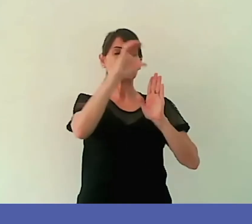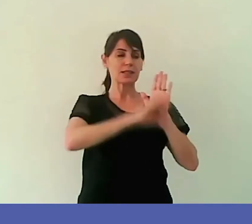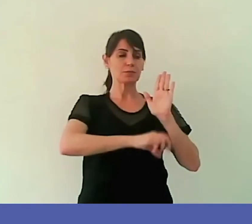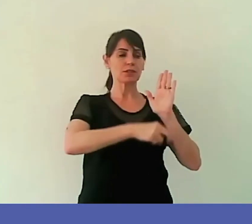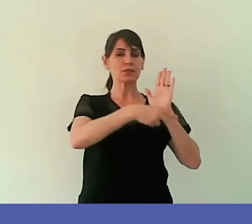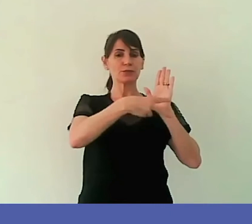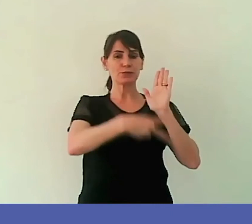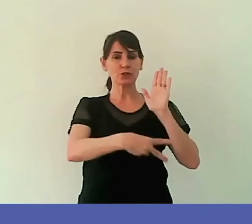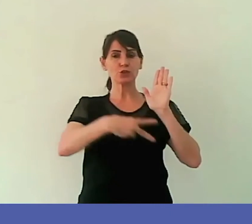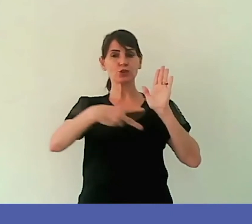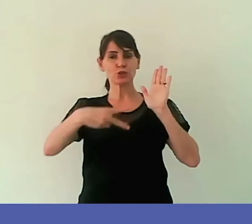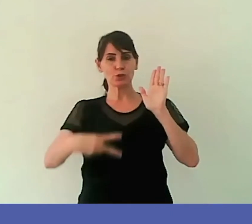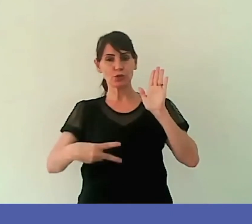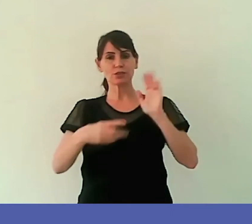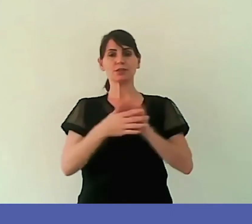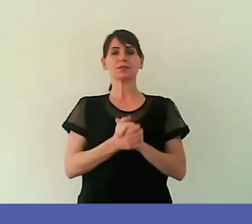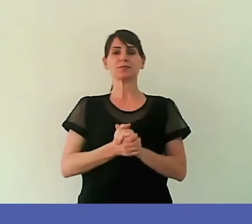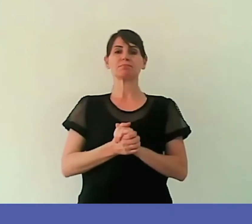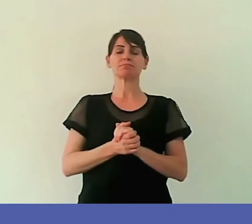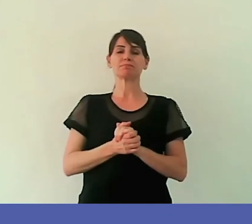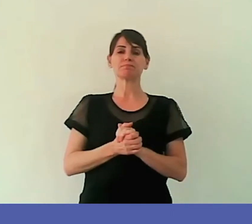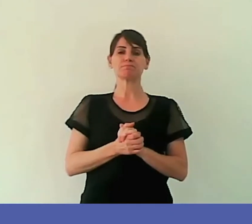22.